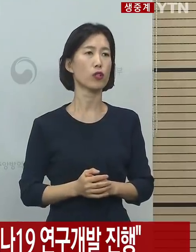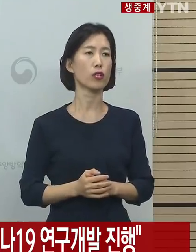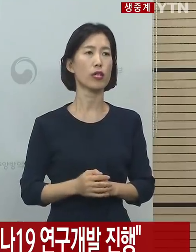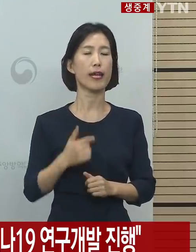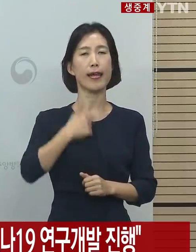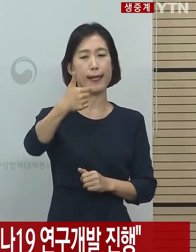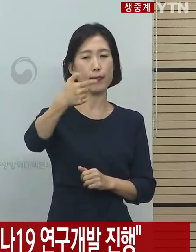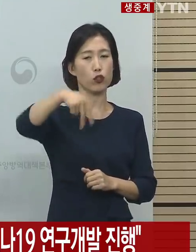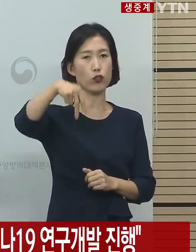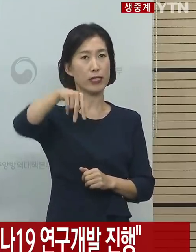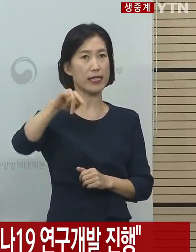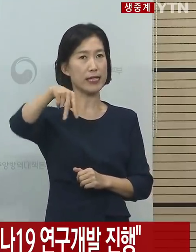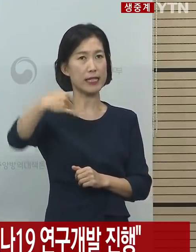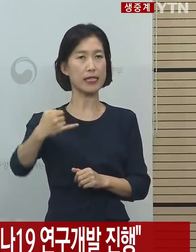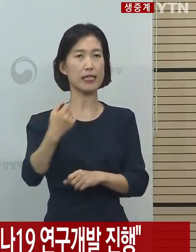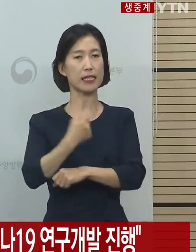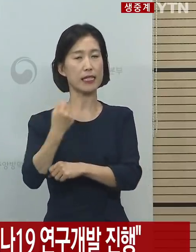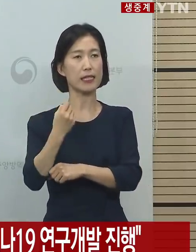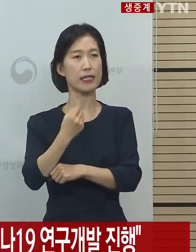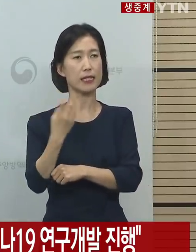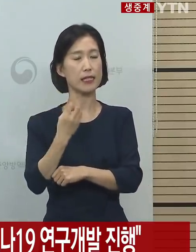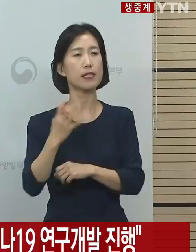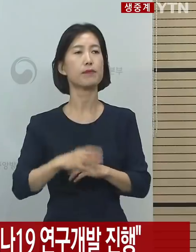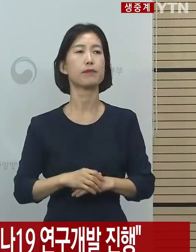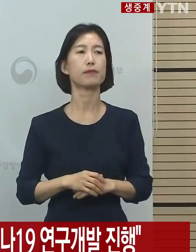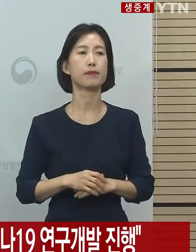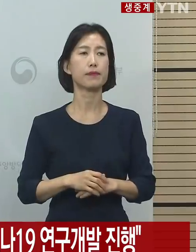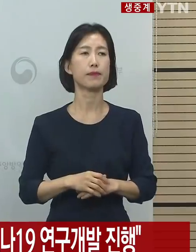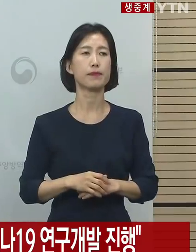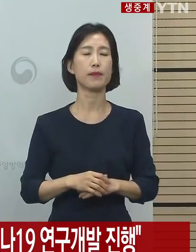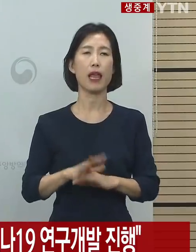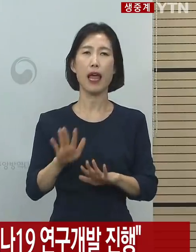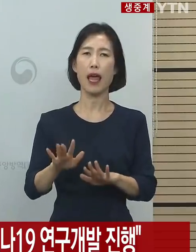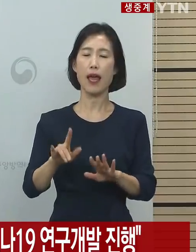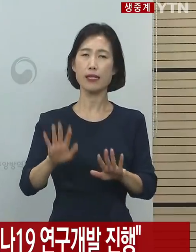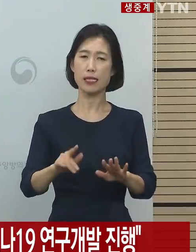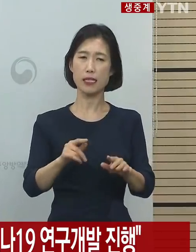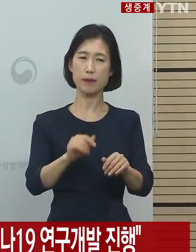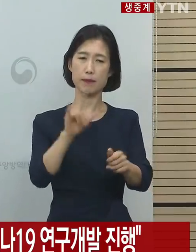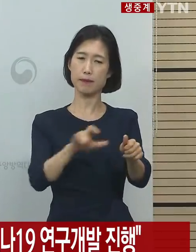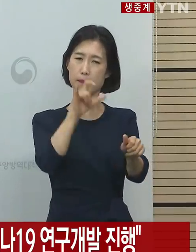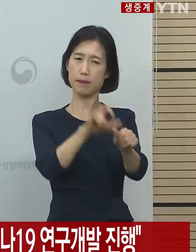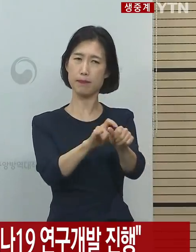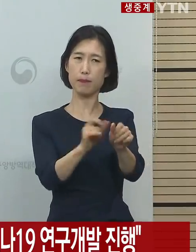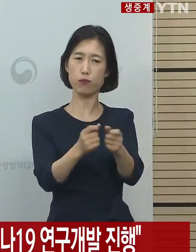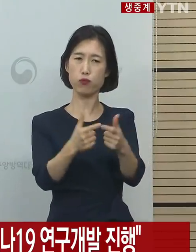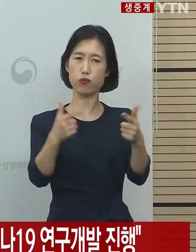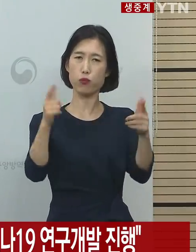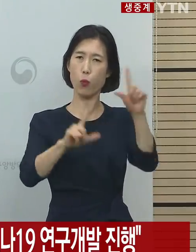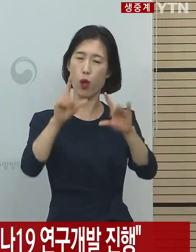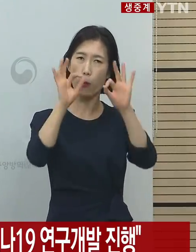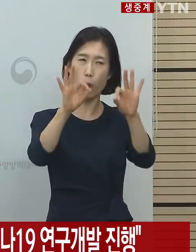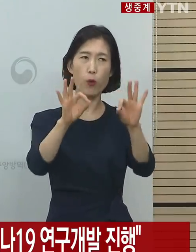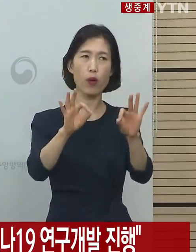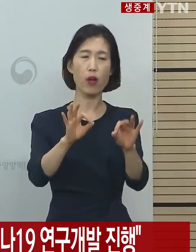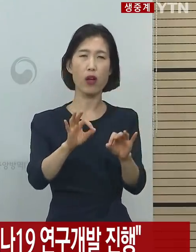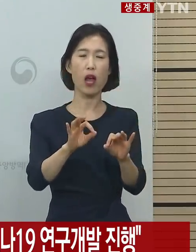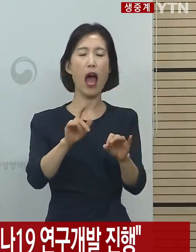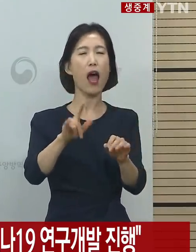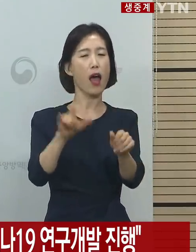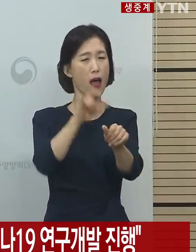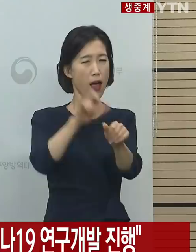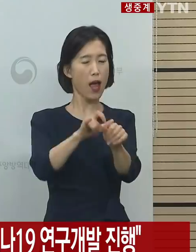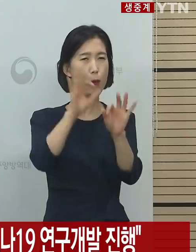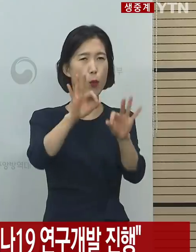네, 뉴시스 임재희 기자인데요. 그 발생 추세를 보면 어쨌든 하루